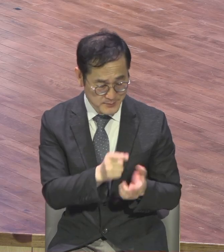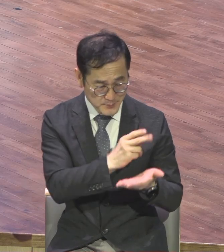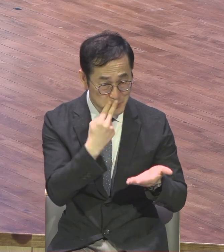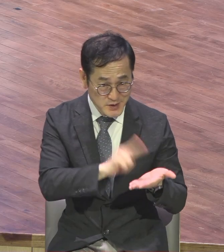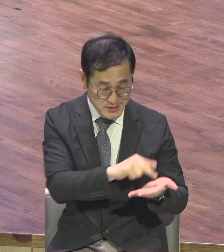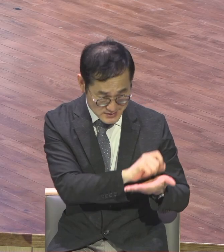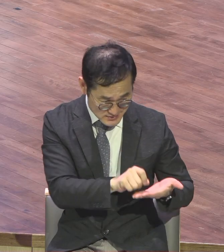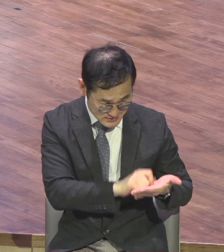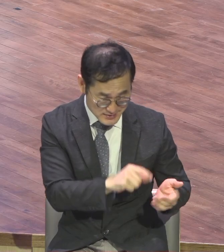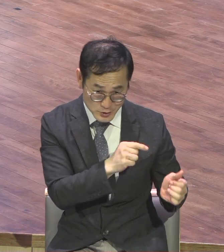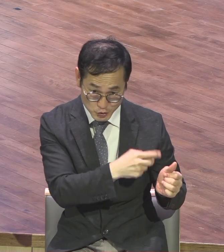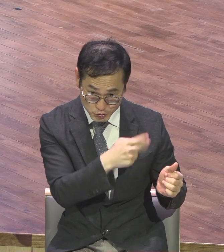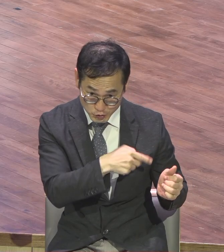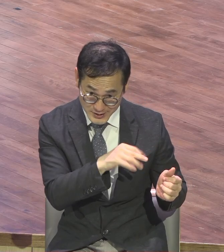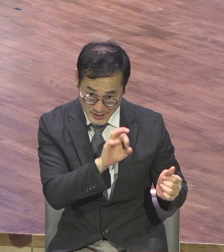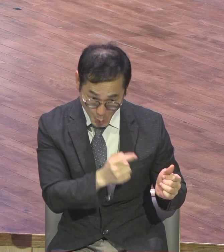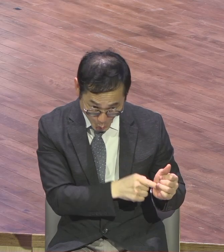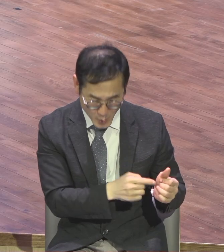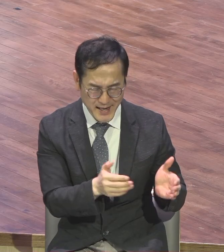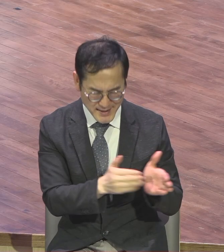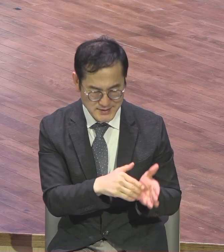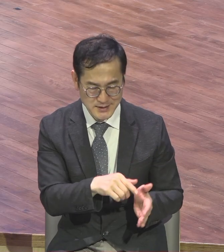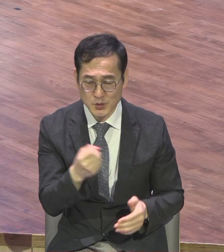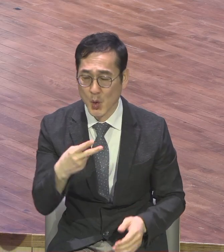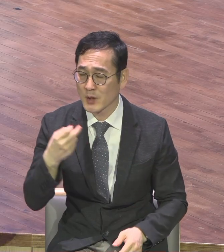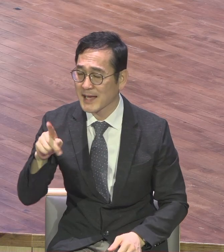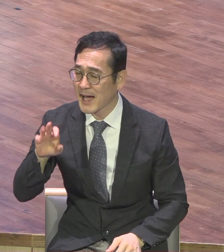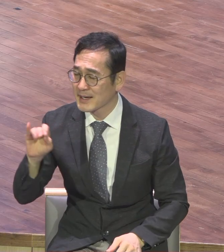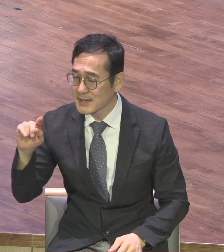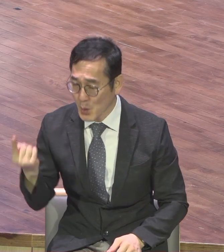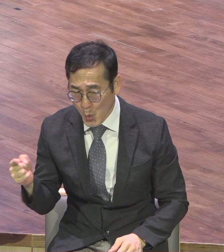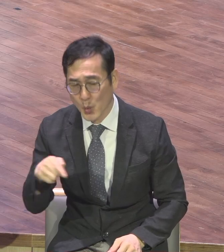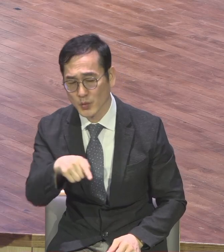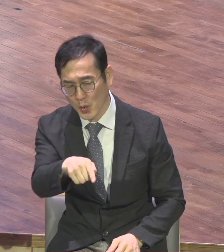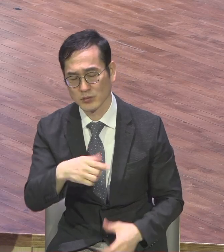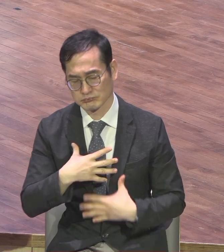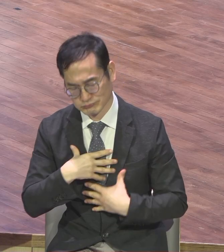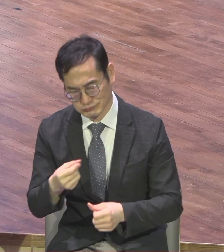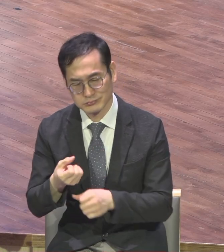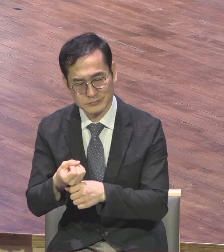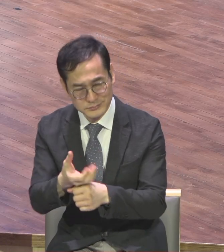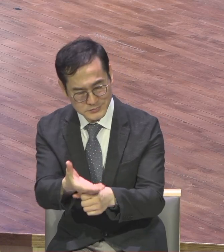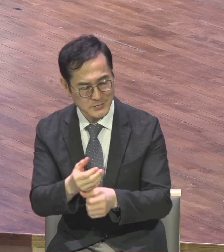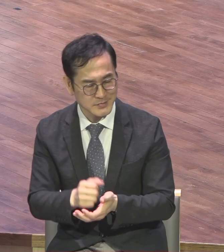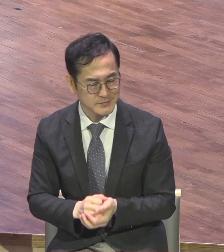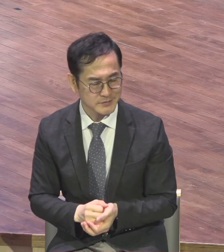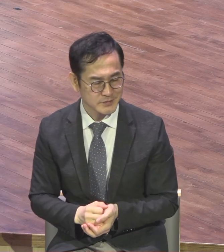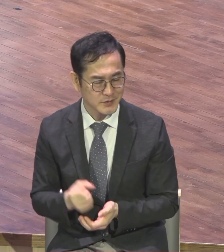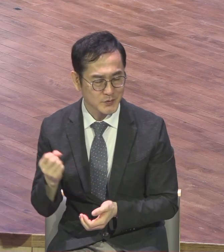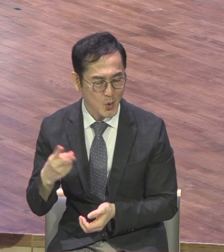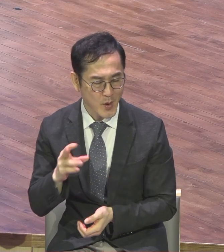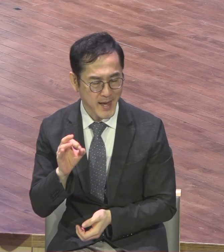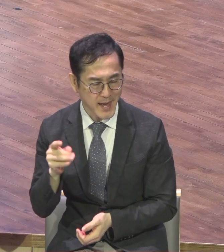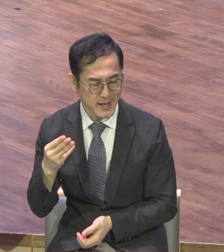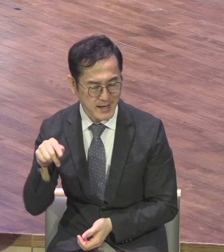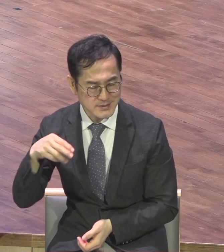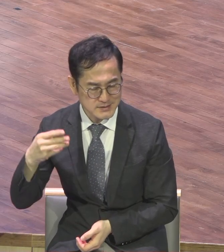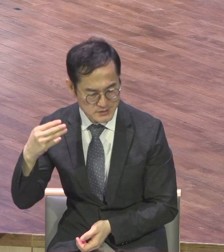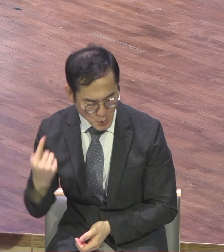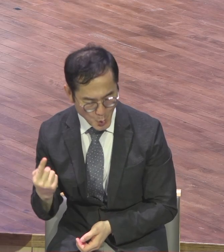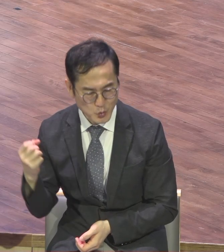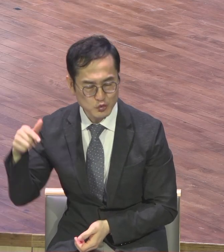문안하노라. 나와 온 교회를 돌보아주는 가이오도 너희에게 문안하고 이 성의 재무관 에라스도와 형제 구아도도